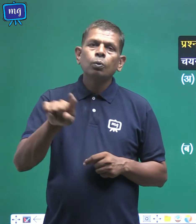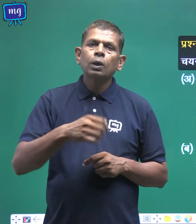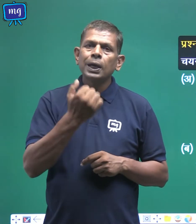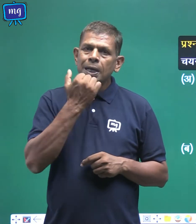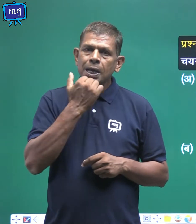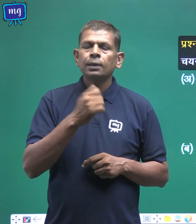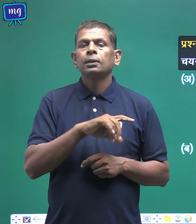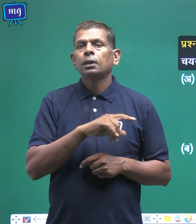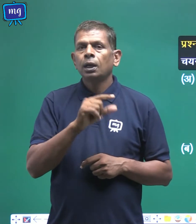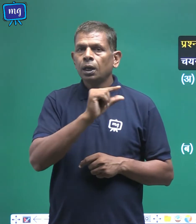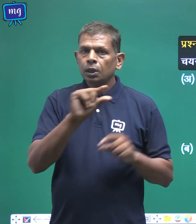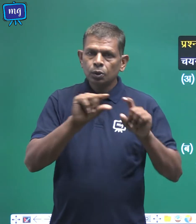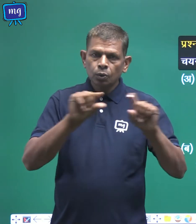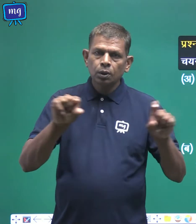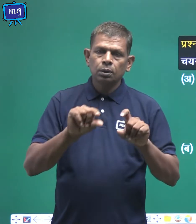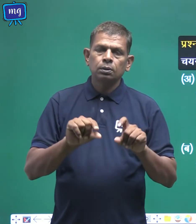कथनों का